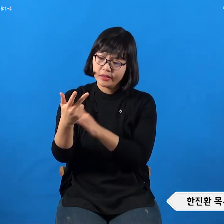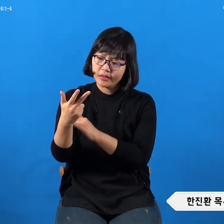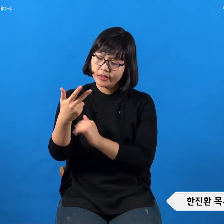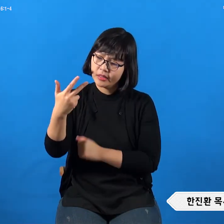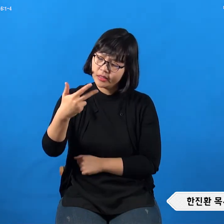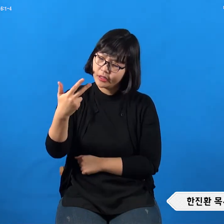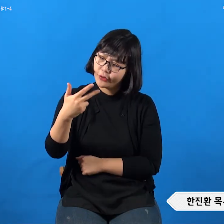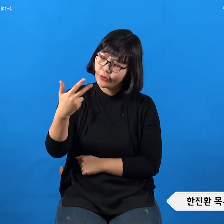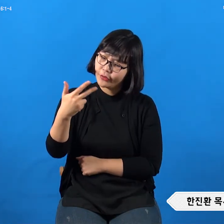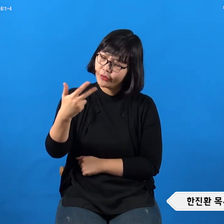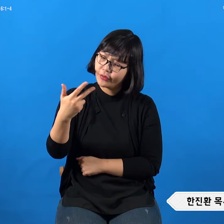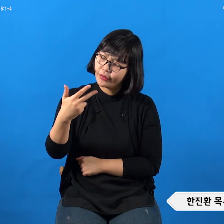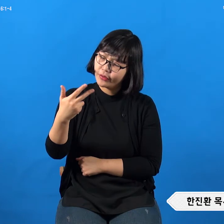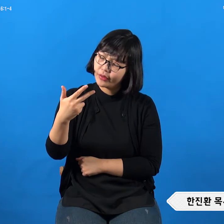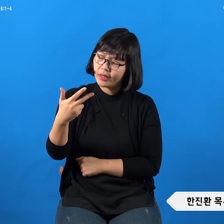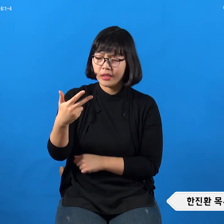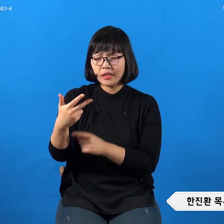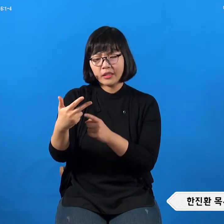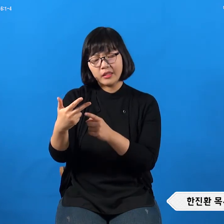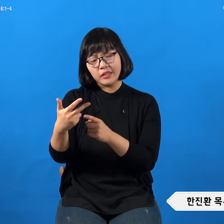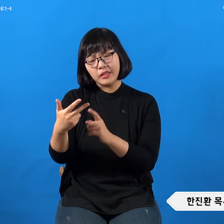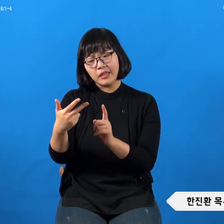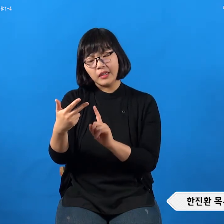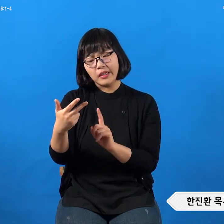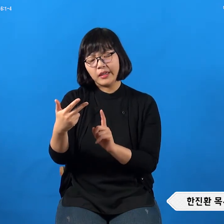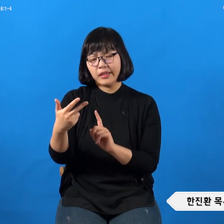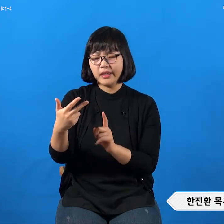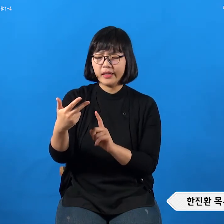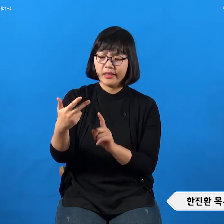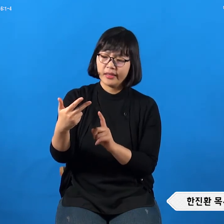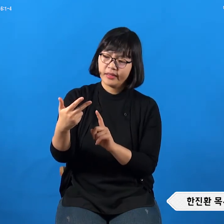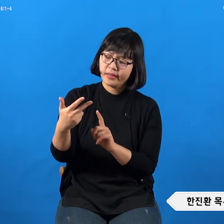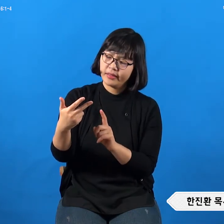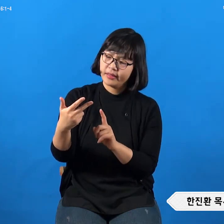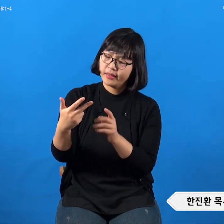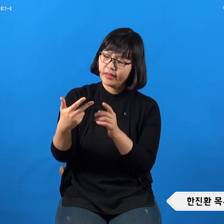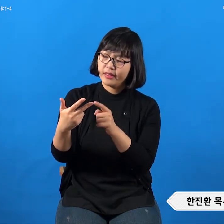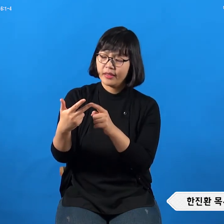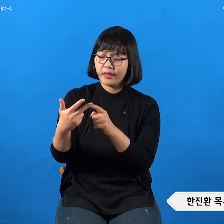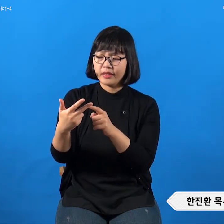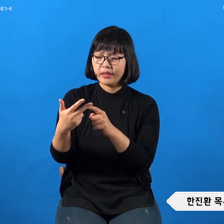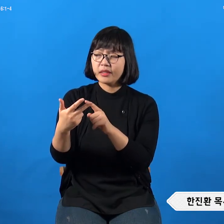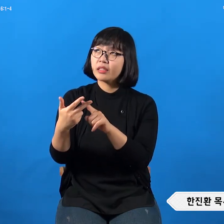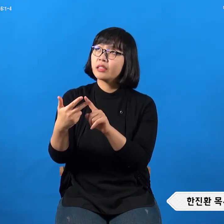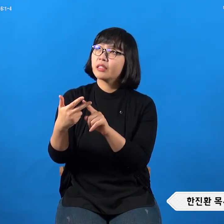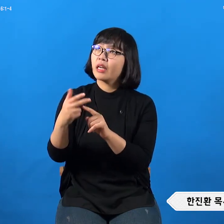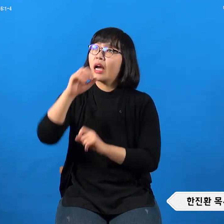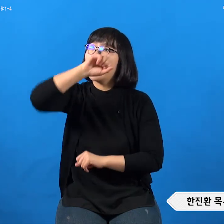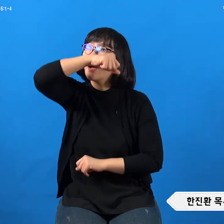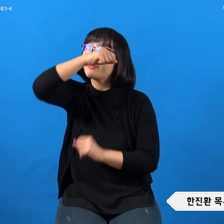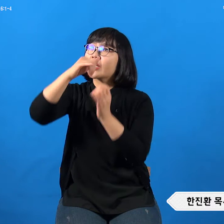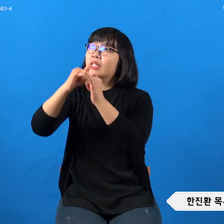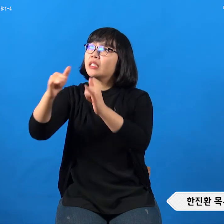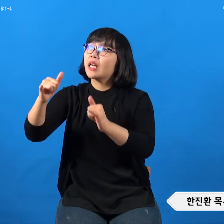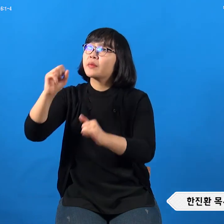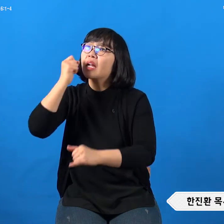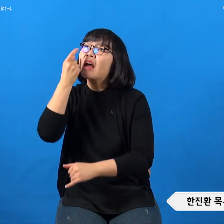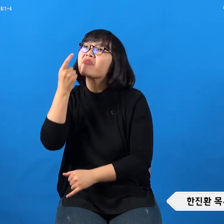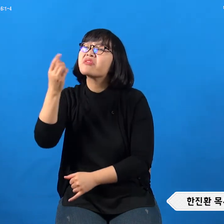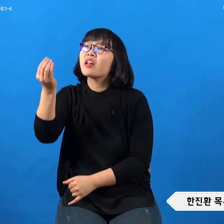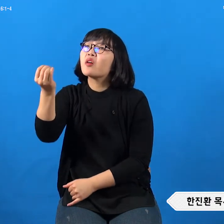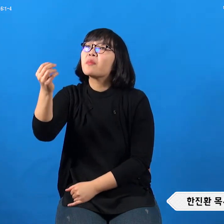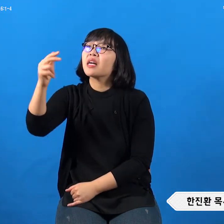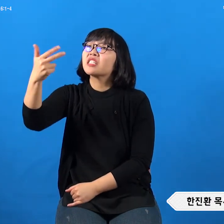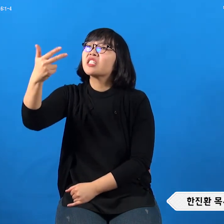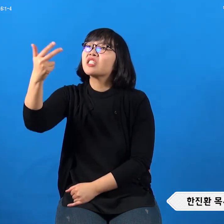않을까? 7,000원짜리가 뭐야? 7,000원만 해도 호사스럽지. 7,000원은 아프리카 사람들 한 달 월급이라는데